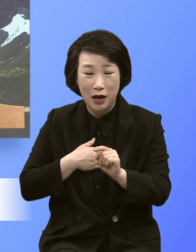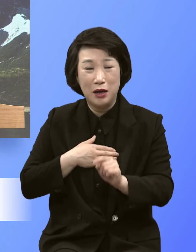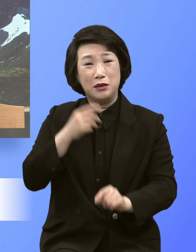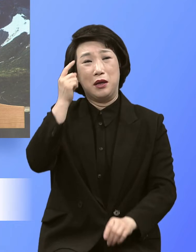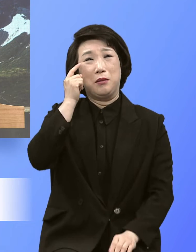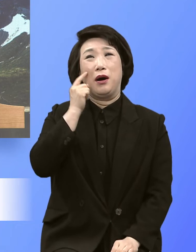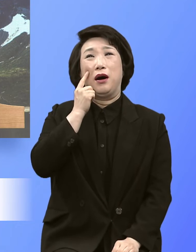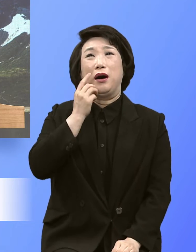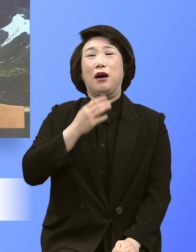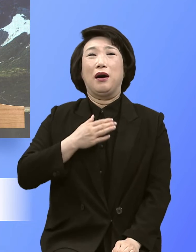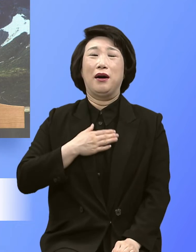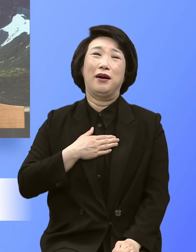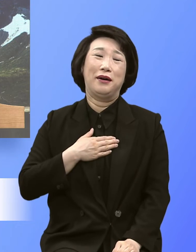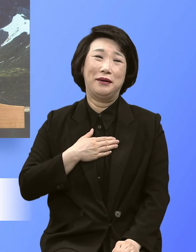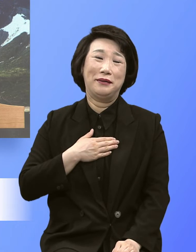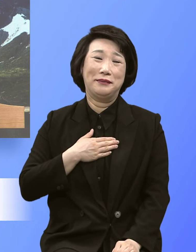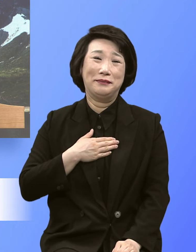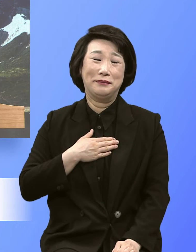생각하면서